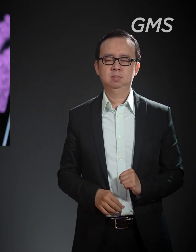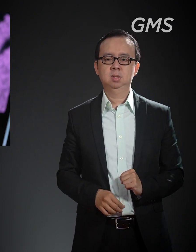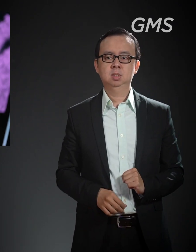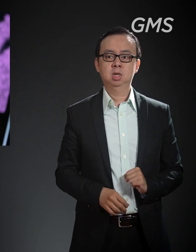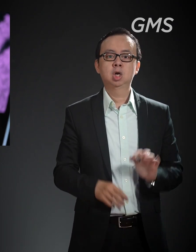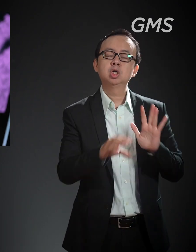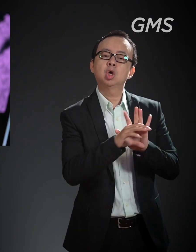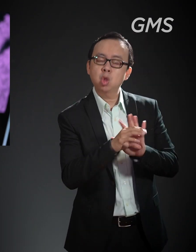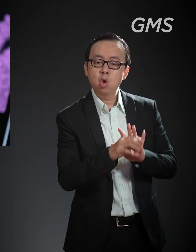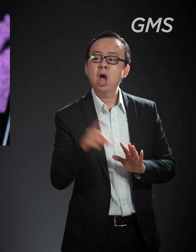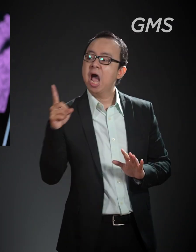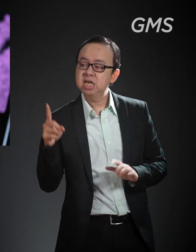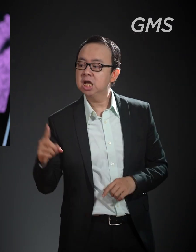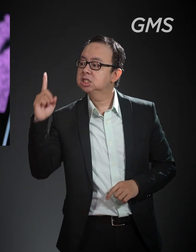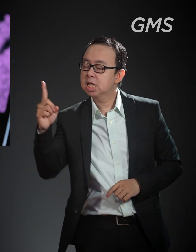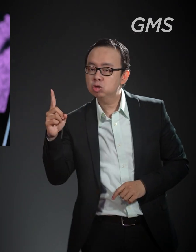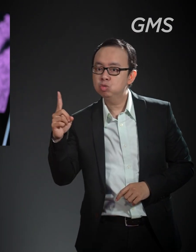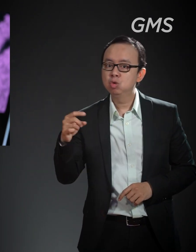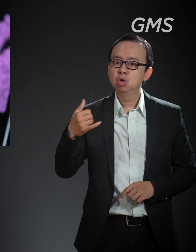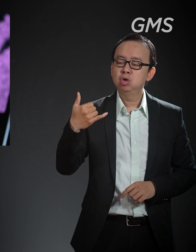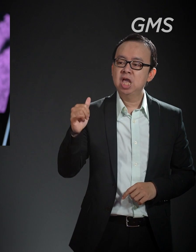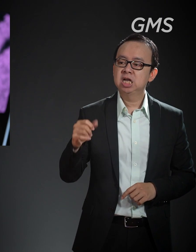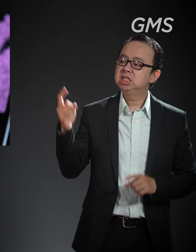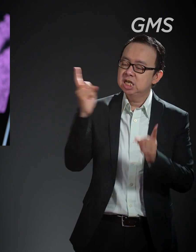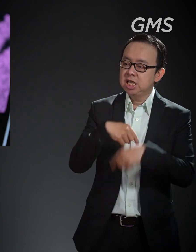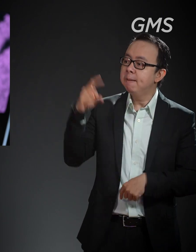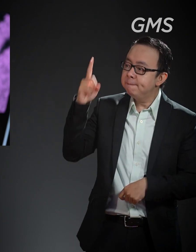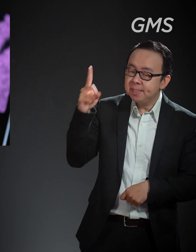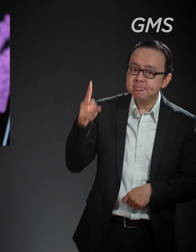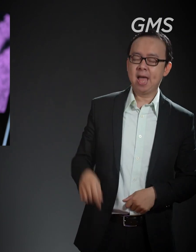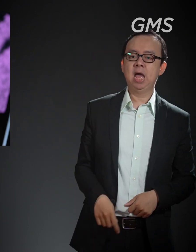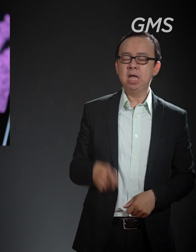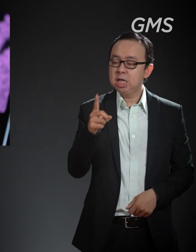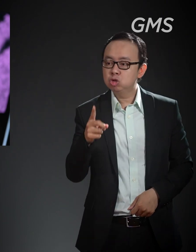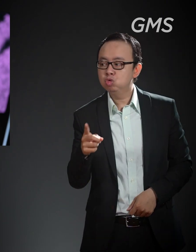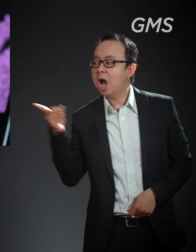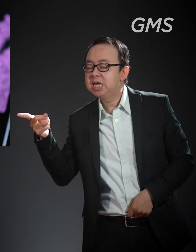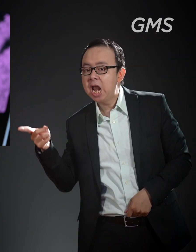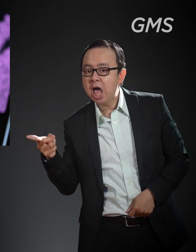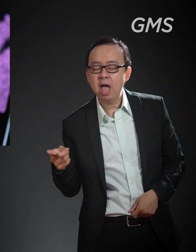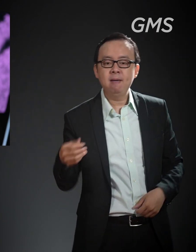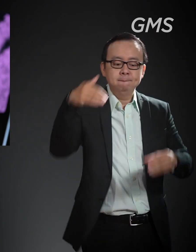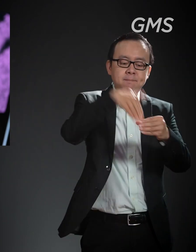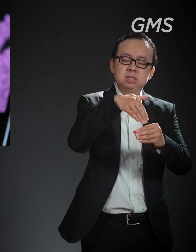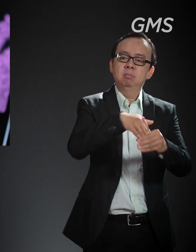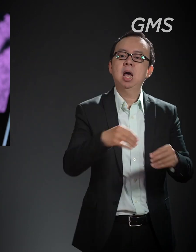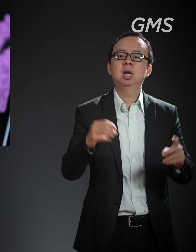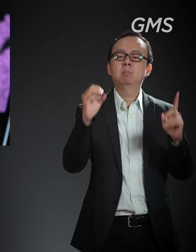dijadikan perintah yang diperdebatkan di kalangan anak-anak Tuhan adalah persepuluhan.